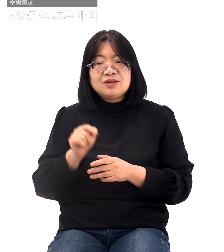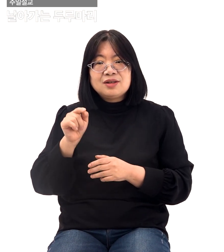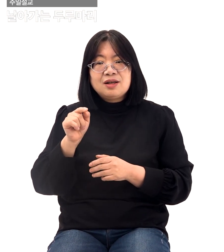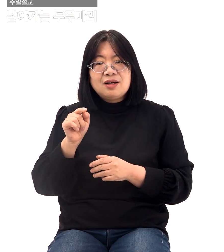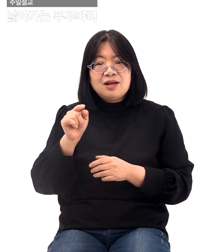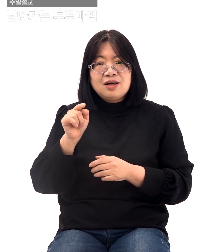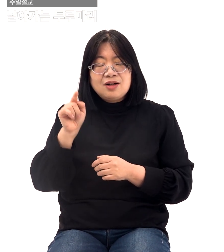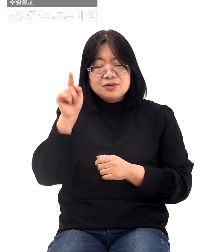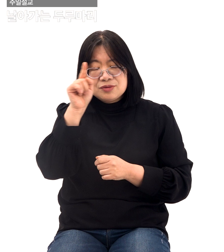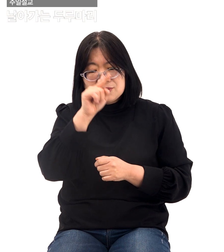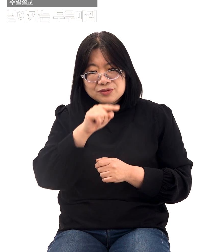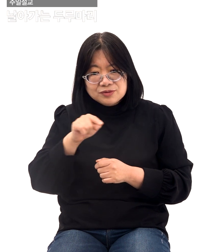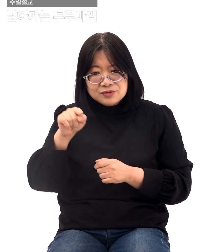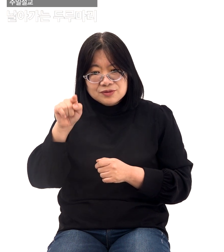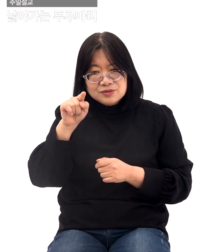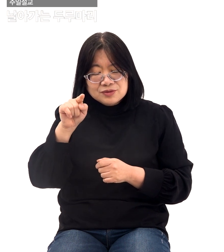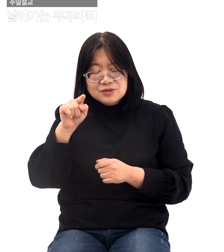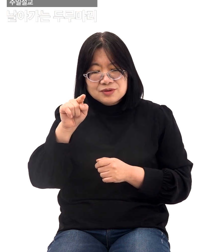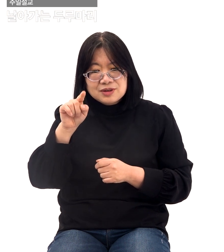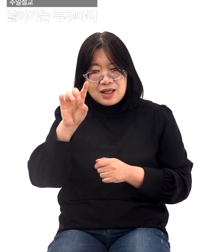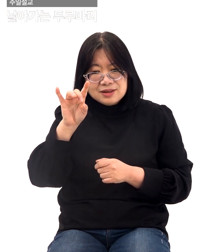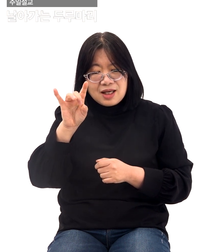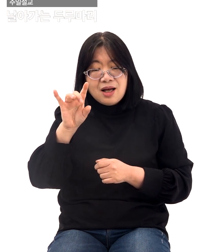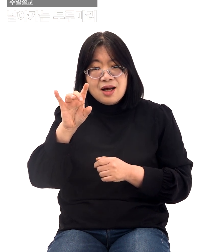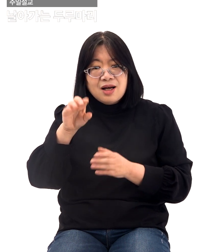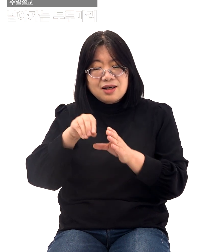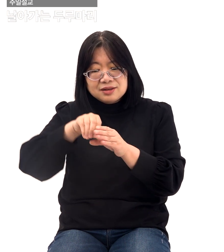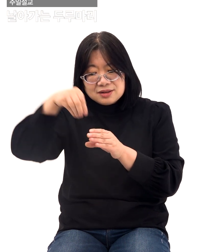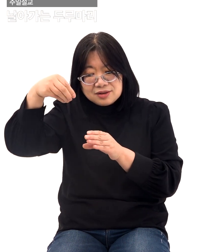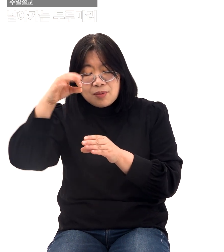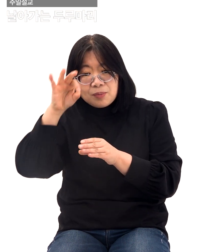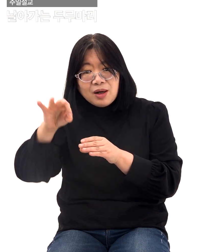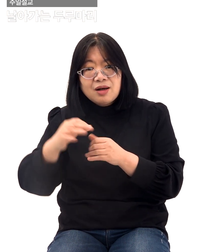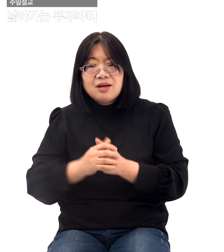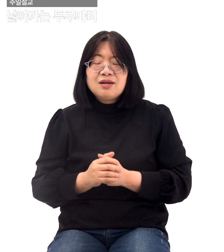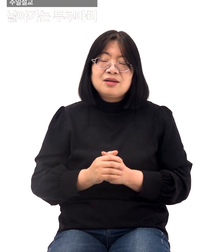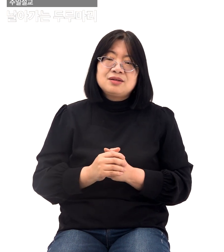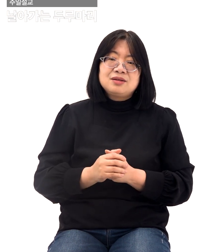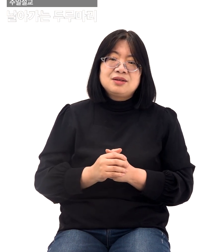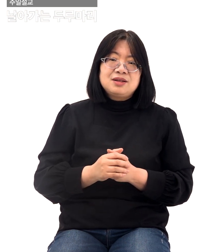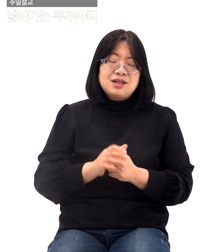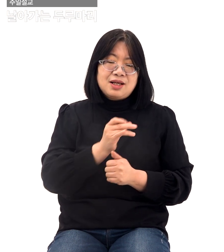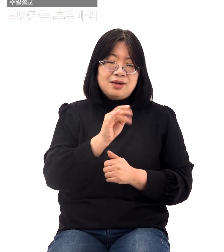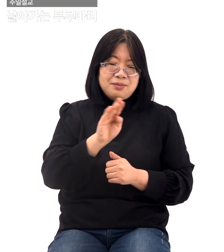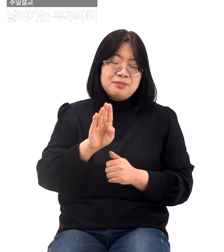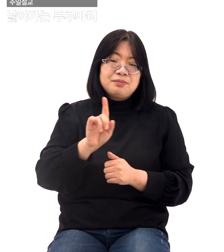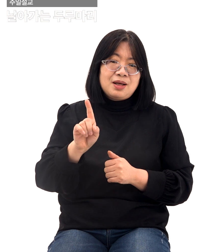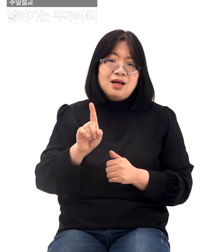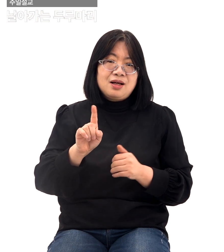조각이 들리더라. 네, 이 에바 가운데에는 한 여인이 앉아 있어요.